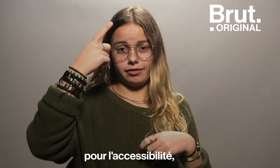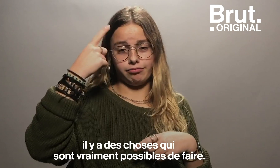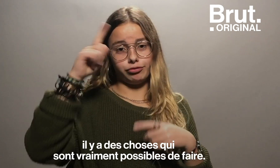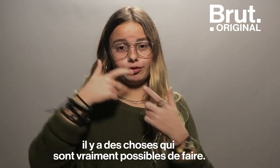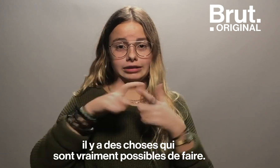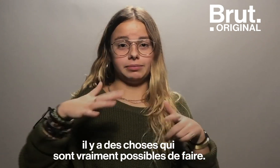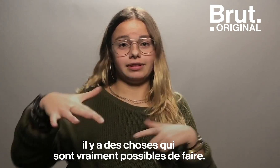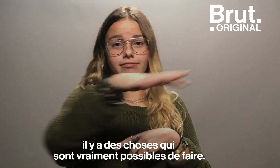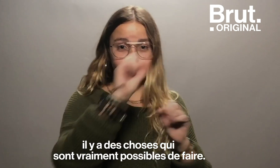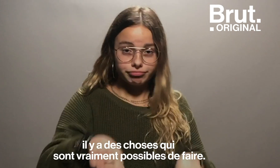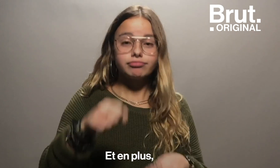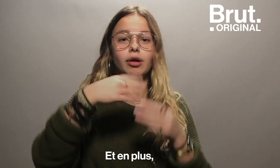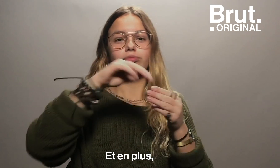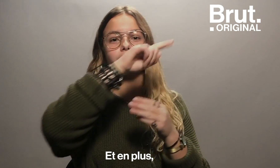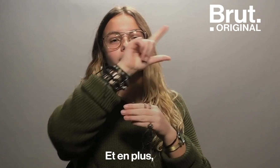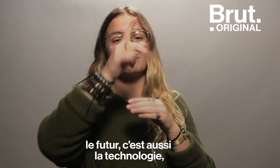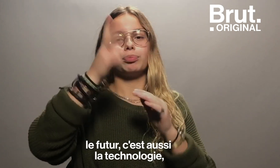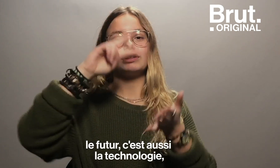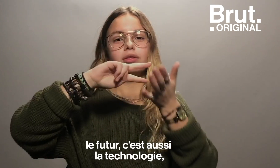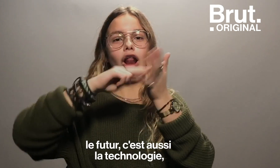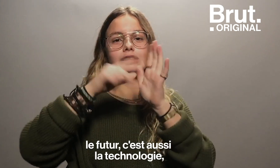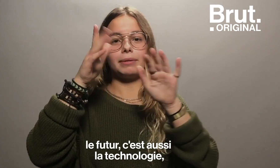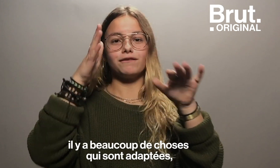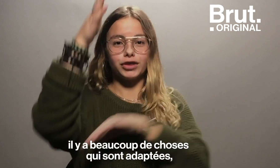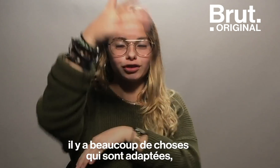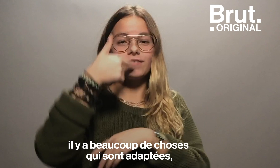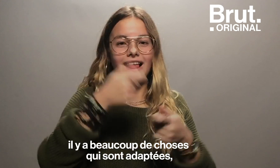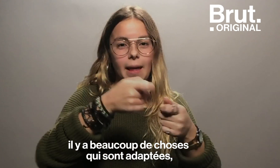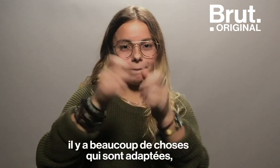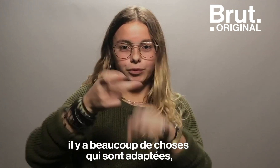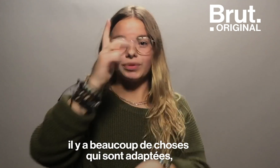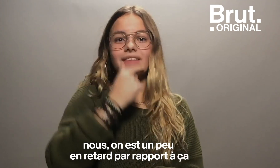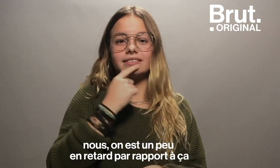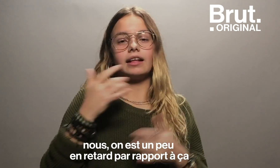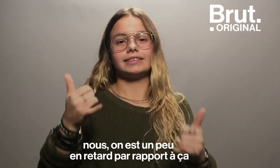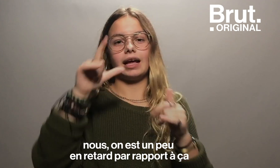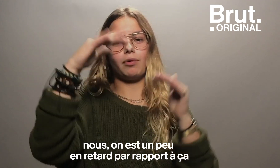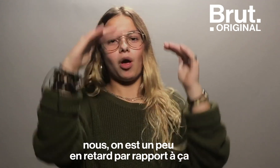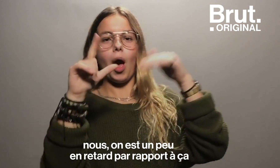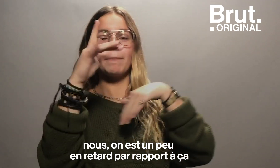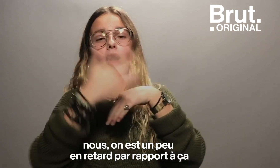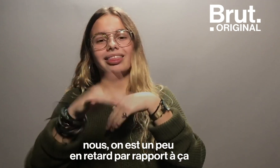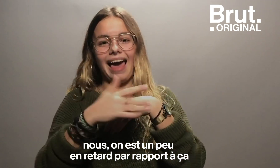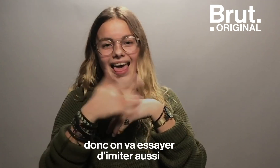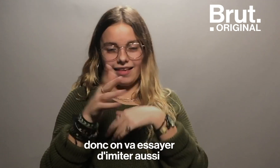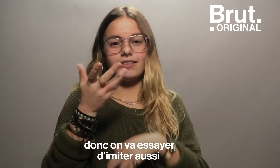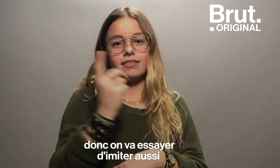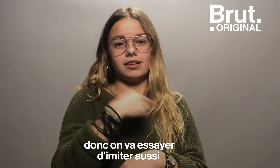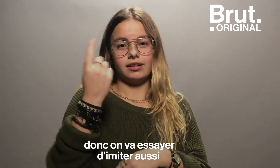il y des choses qui sont vraiment possibles à faire, et en plus, le futur, c aussi la technologie, il a beaucoup de choses qui sont adaptées. Nous, on est un peu en retard par rapport à ça, donc on va essayer de militer aussi